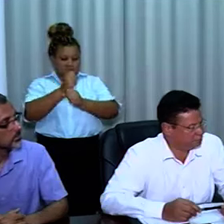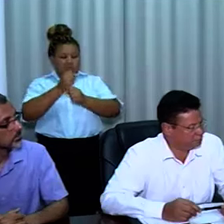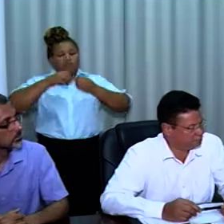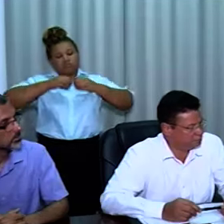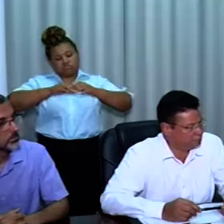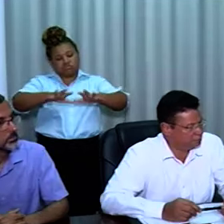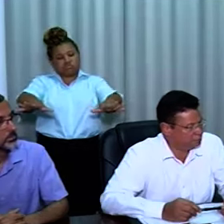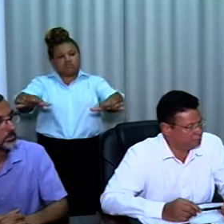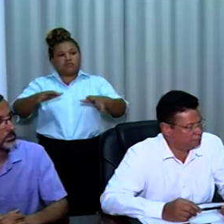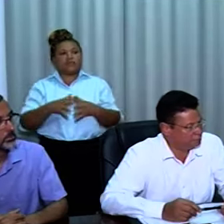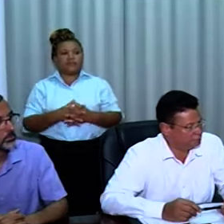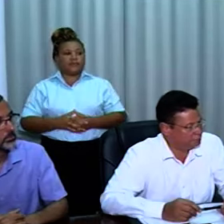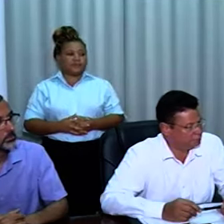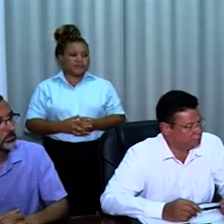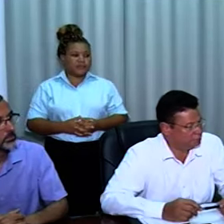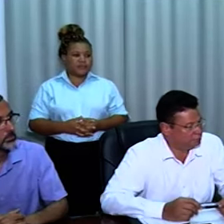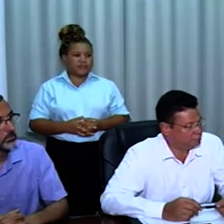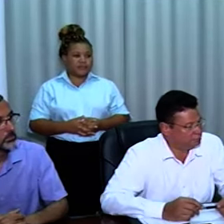OK,